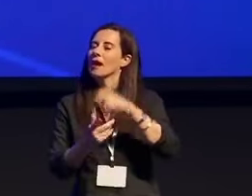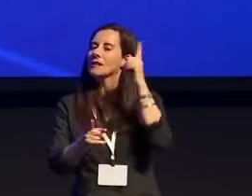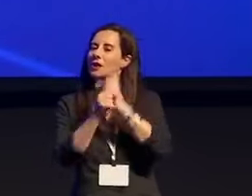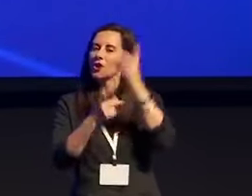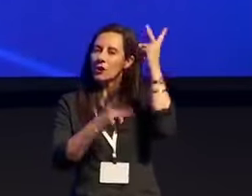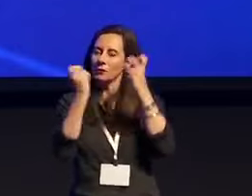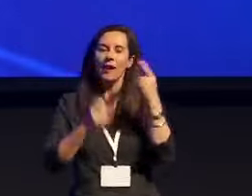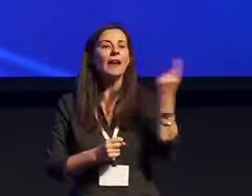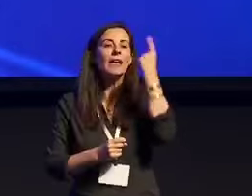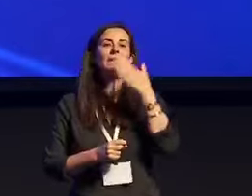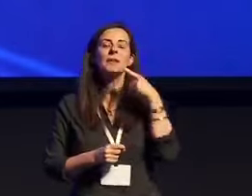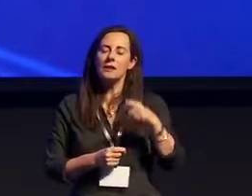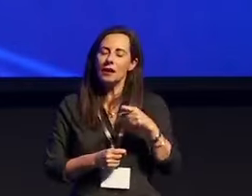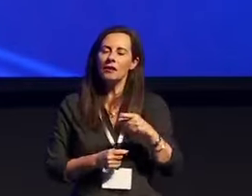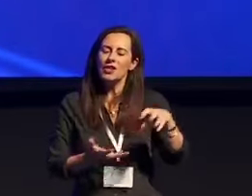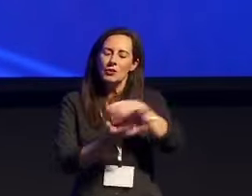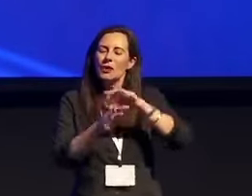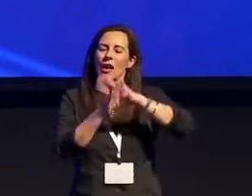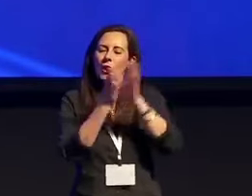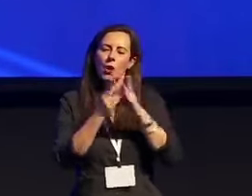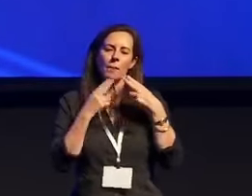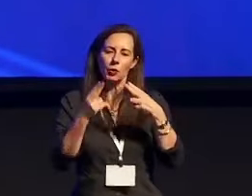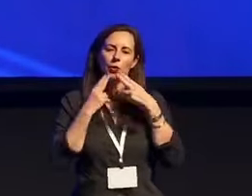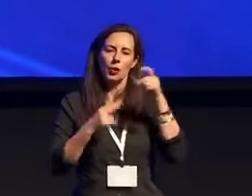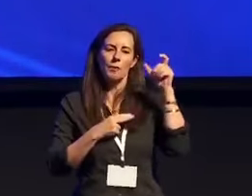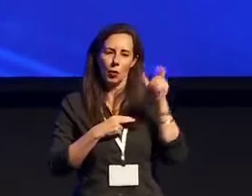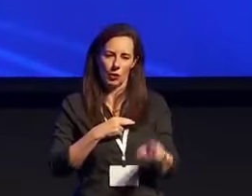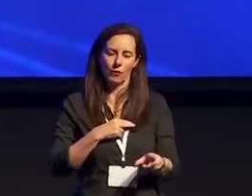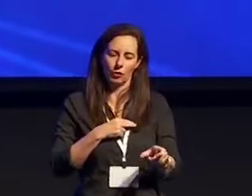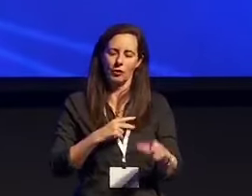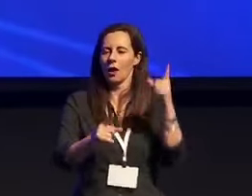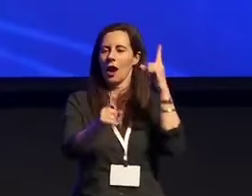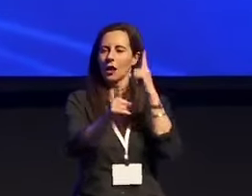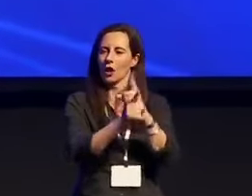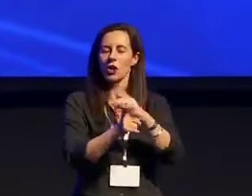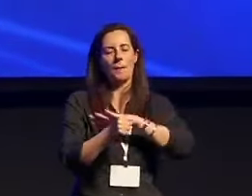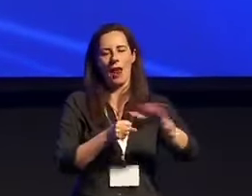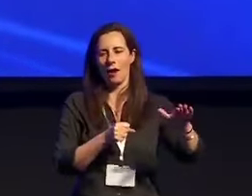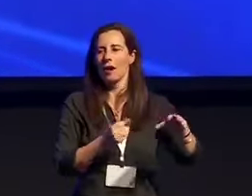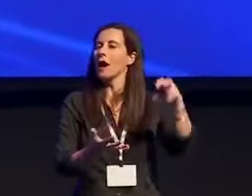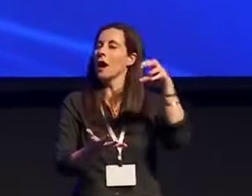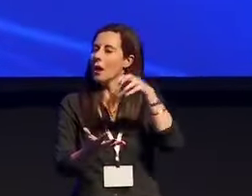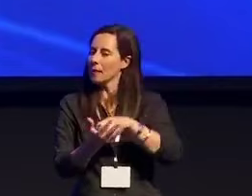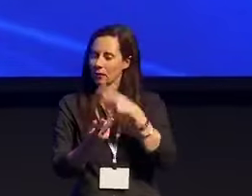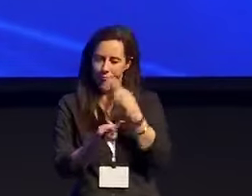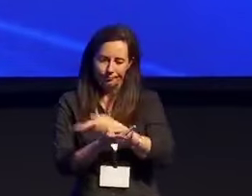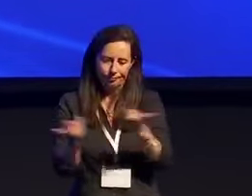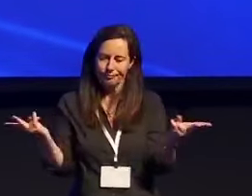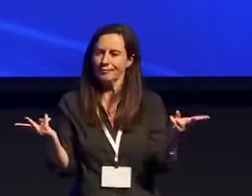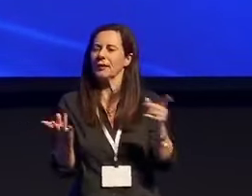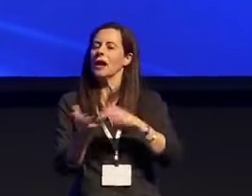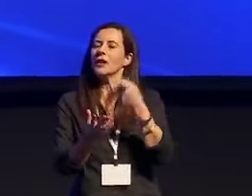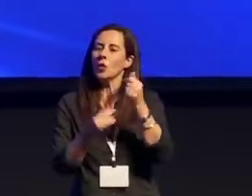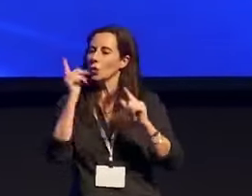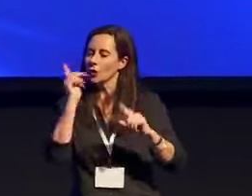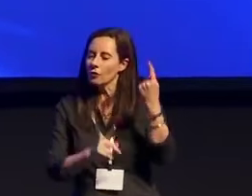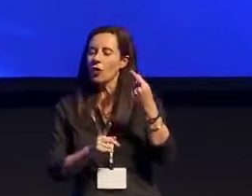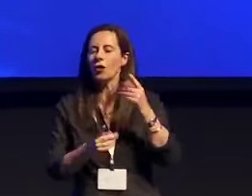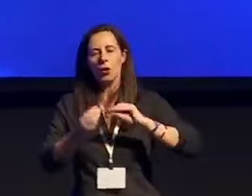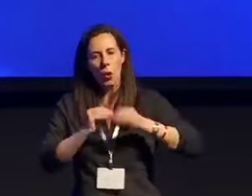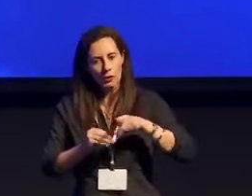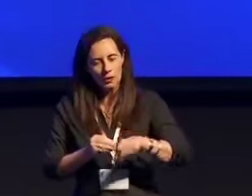להנגשת מידע היחיד בישראל שמרכז את כל פתרונות המחויבות להנגשה מלאה. המרכז חוסך למטמים את העלויות הגבוהות